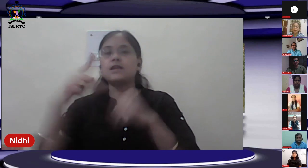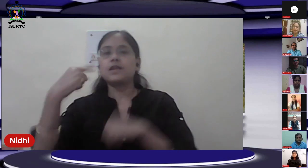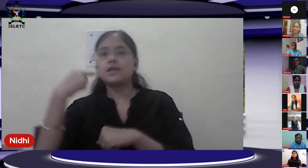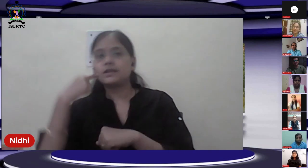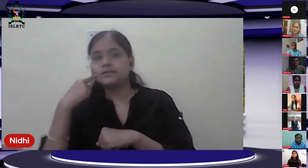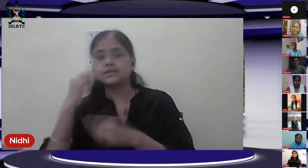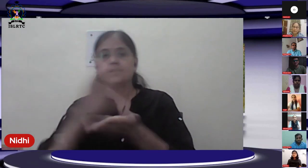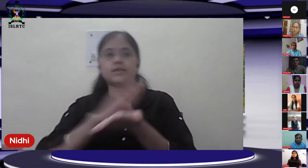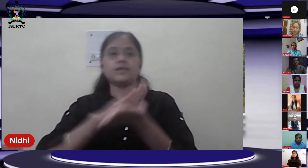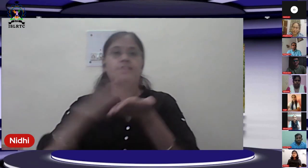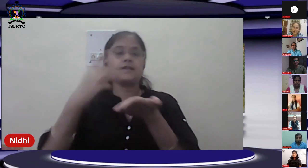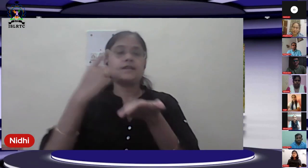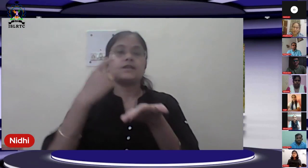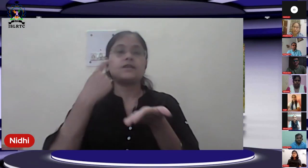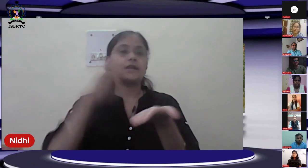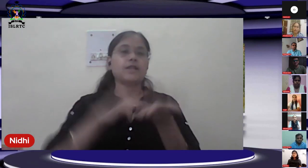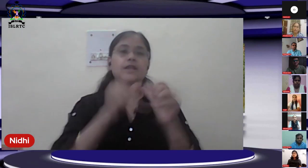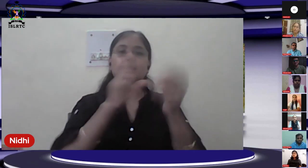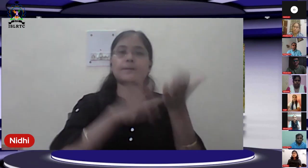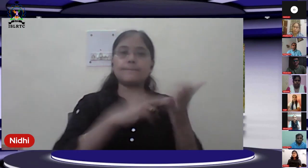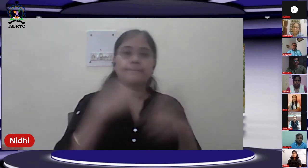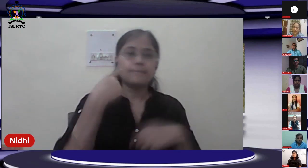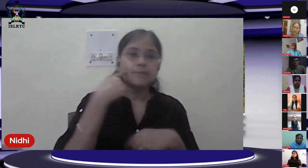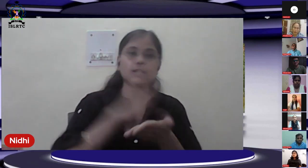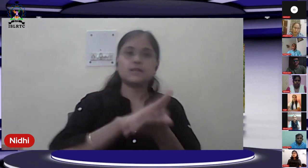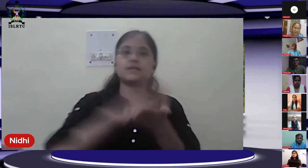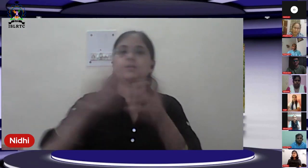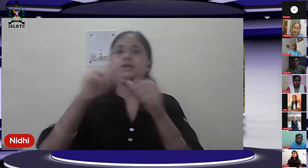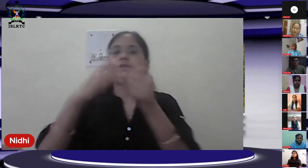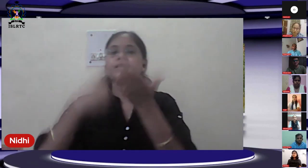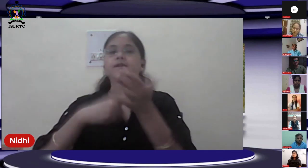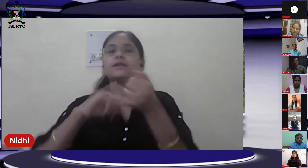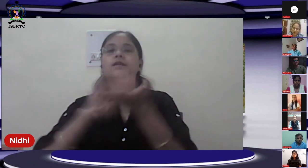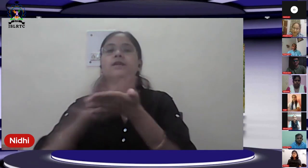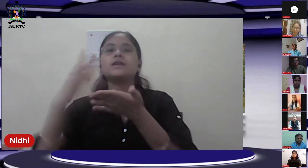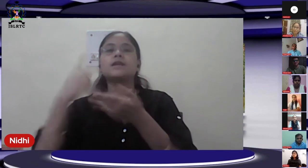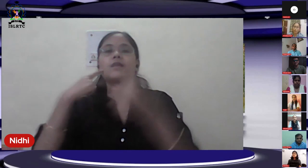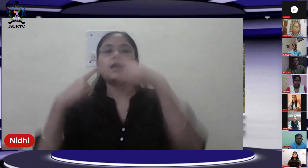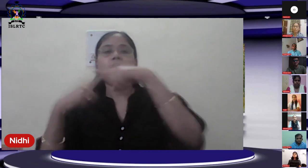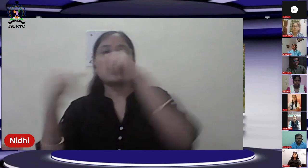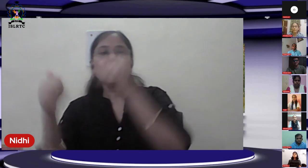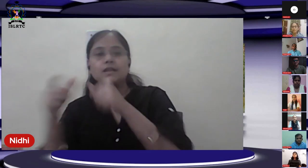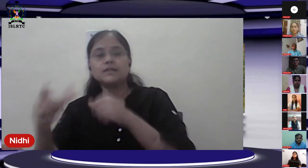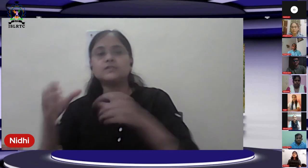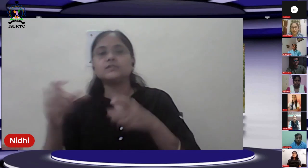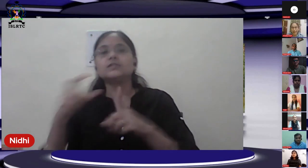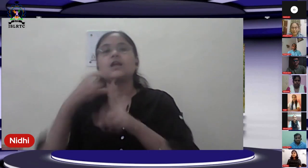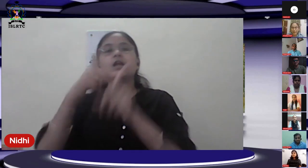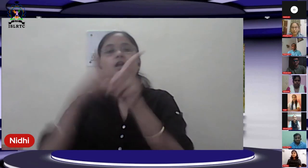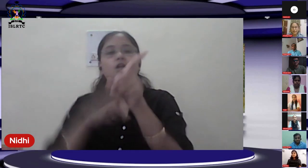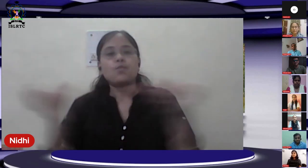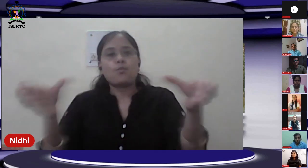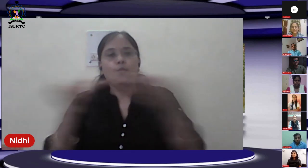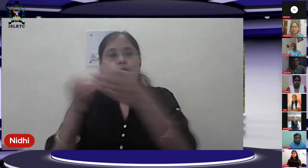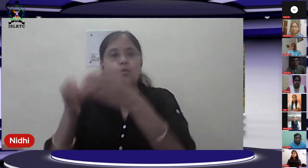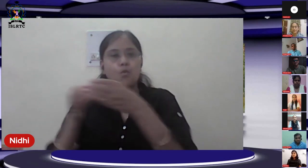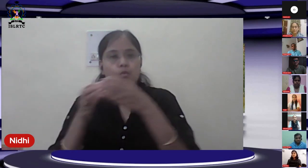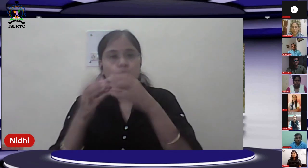ये डिस्ली के स्टूडेंट्स हैं जो अभी करंट बैच हमारा जो चल रहा है, और प्लस 1921 डिस्ली बैच से